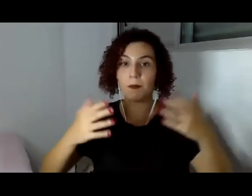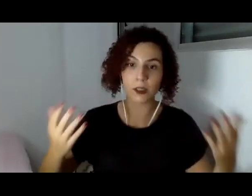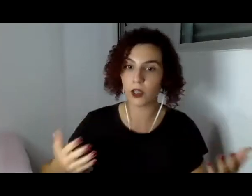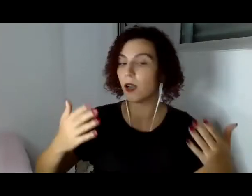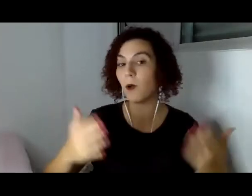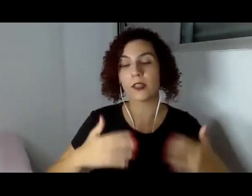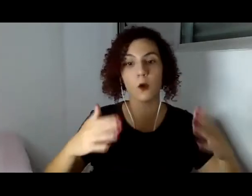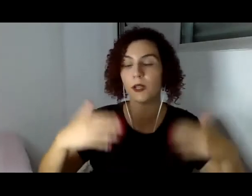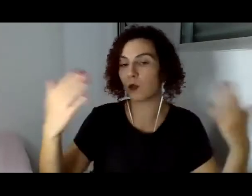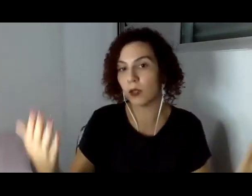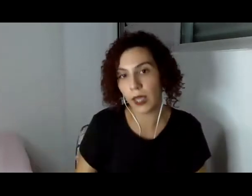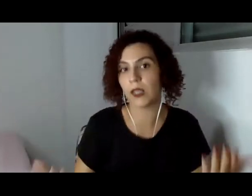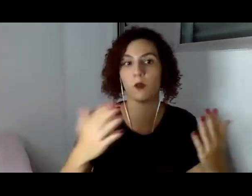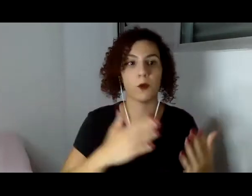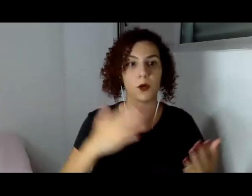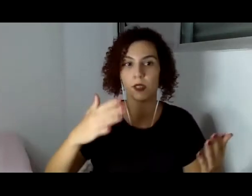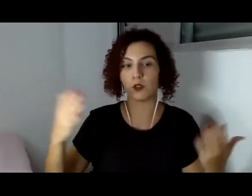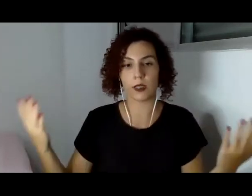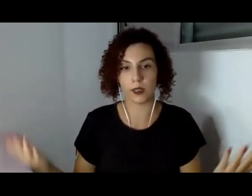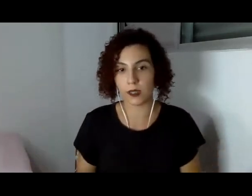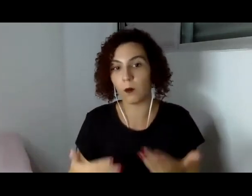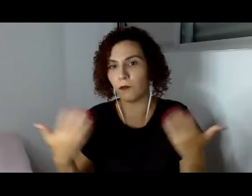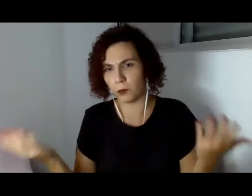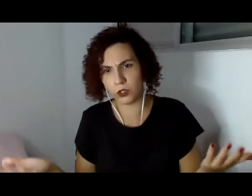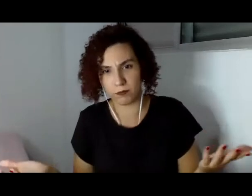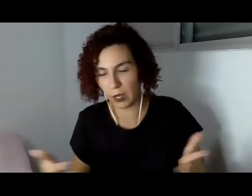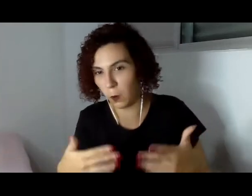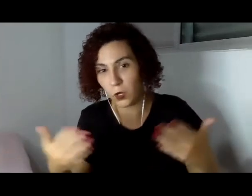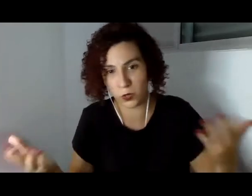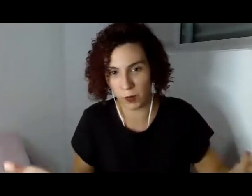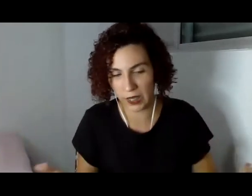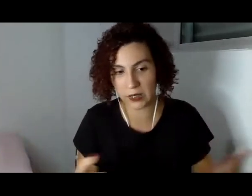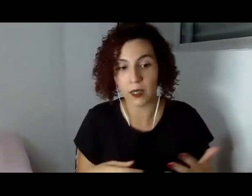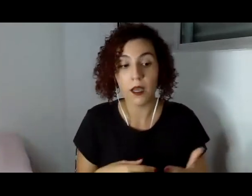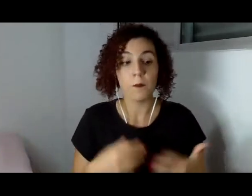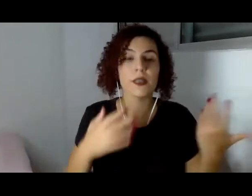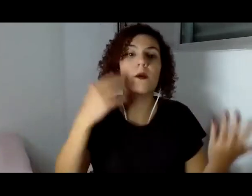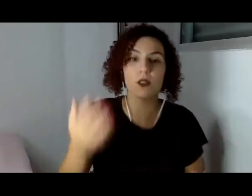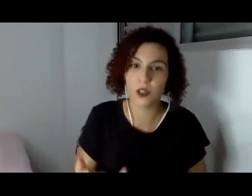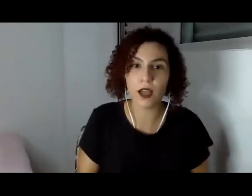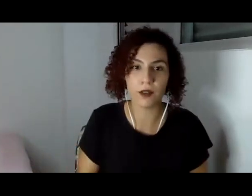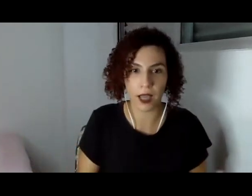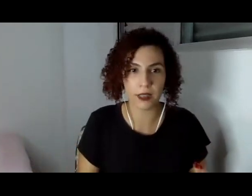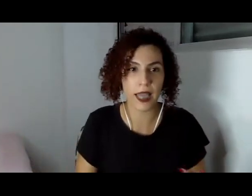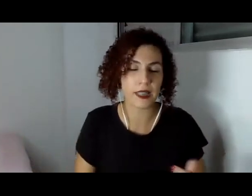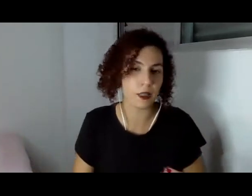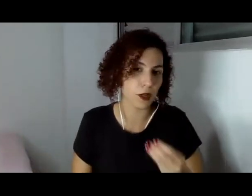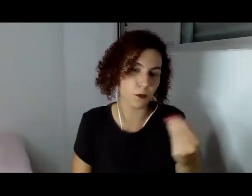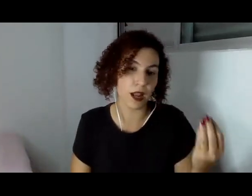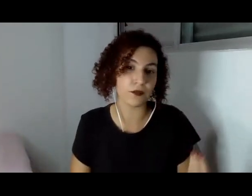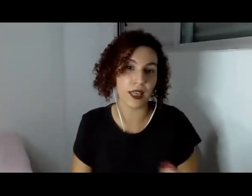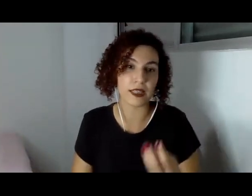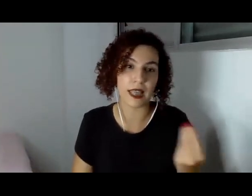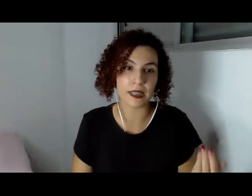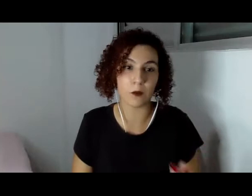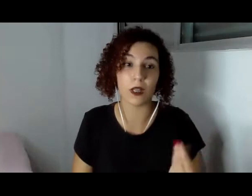a temática não é sobre a surdez, sobre o processo de aquisição, é um filme de terror, suspense, mas eu acho que já vale, né, assim,